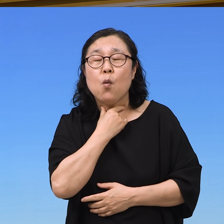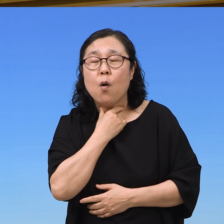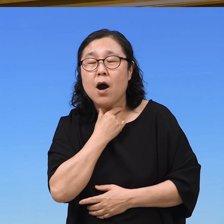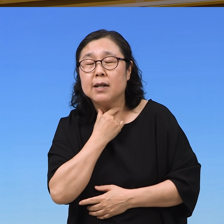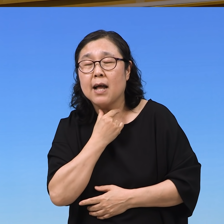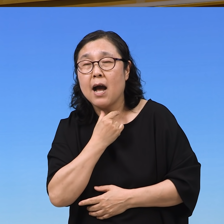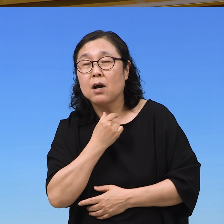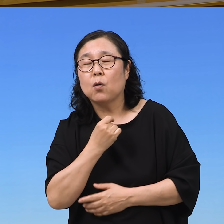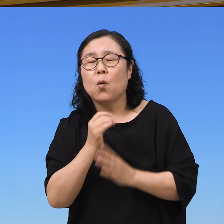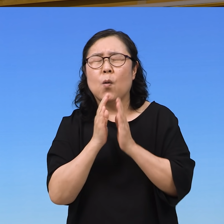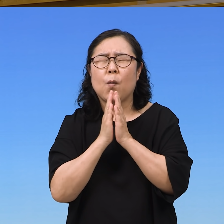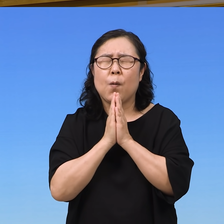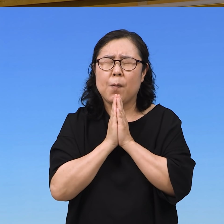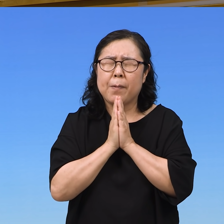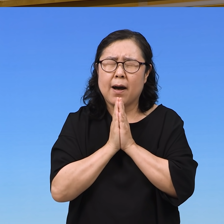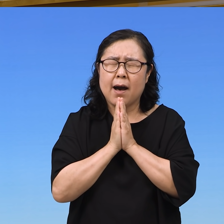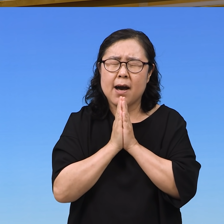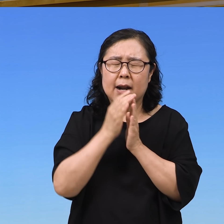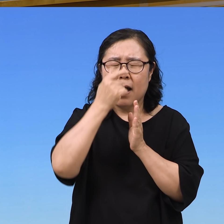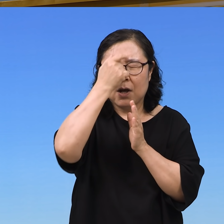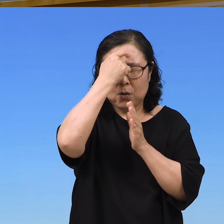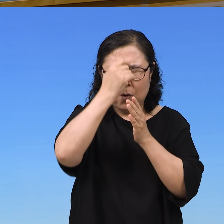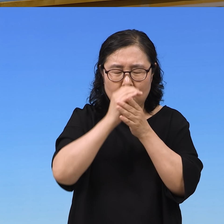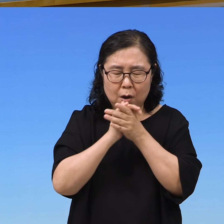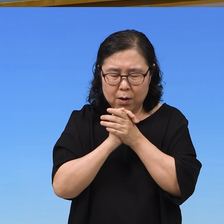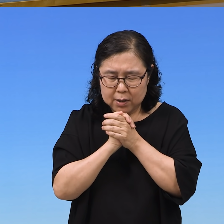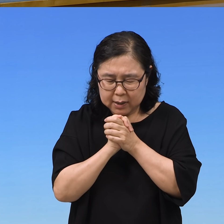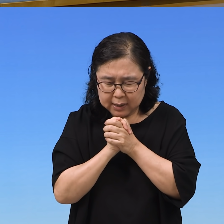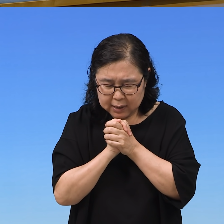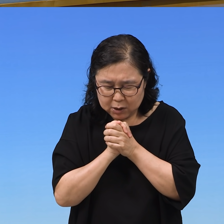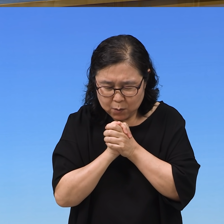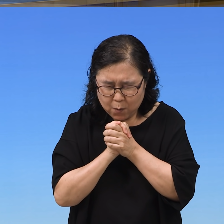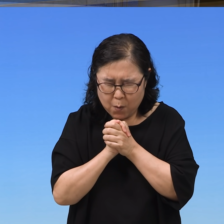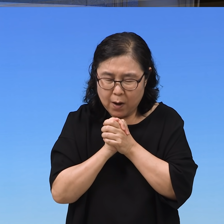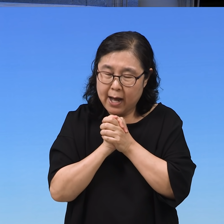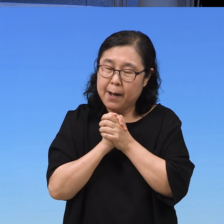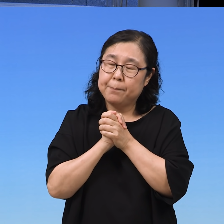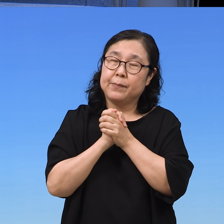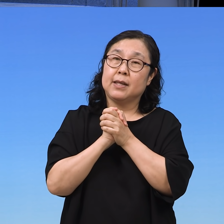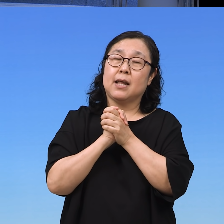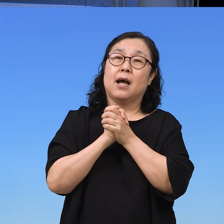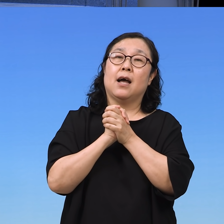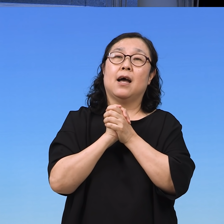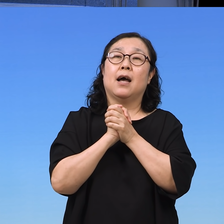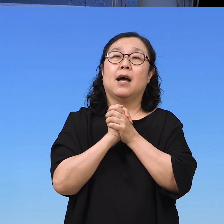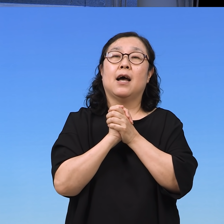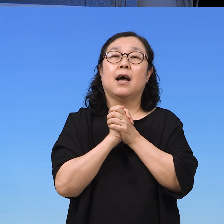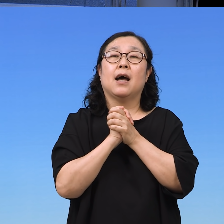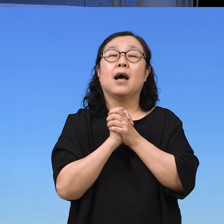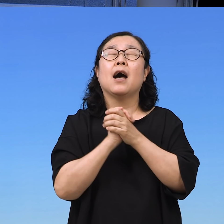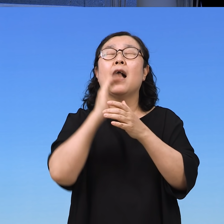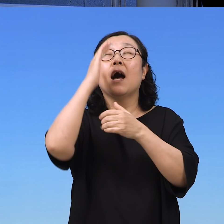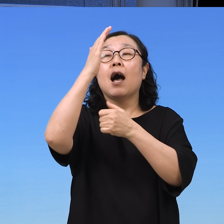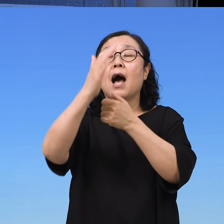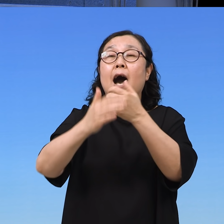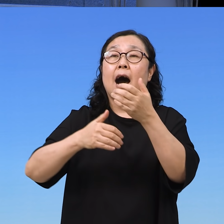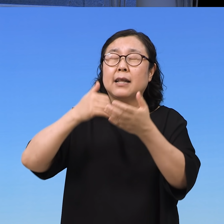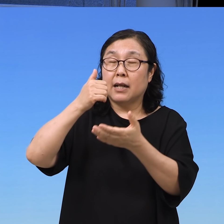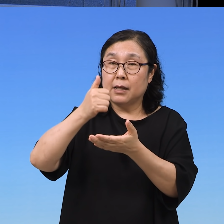원하고 바라고 기도합니다. 여러분 다시 한번 간절히 사모하면서, 간절히 열망하면서,